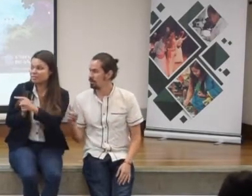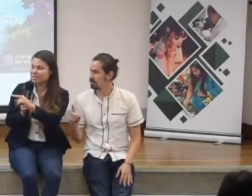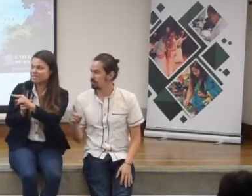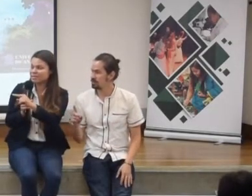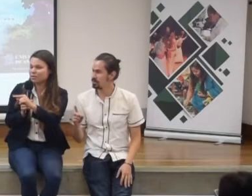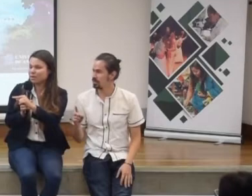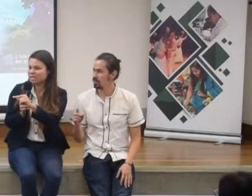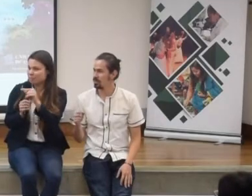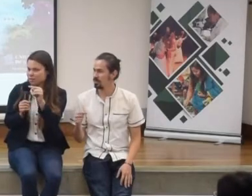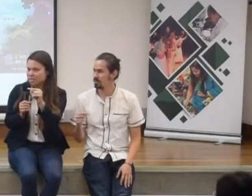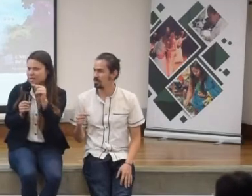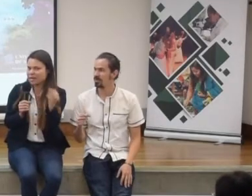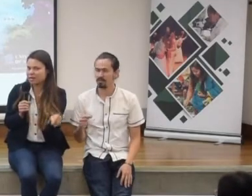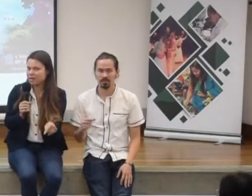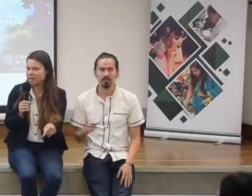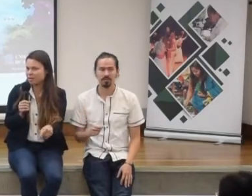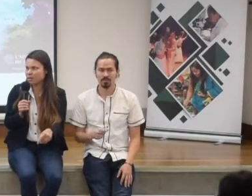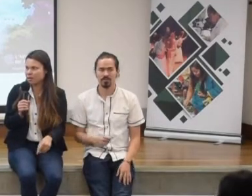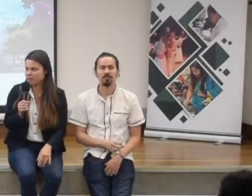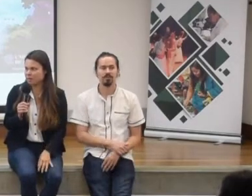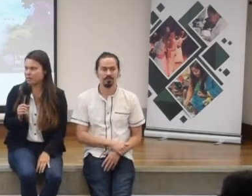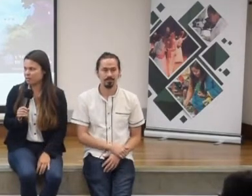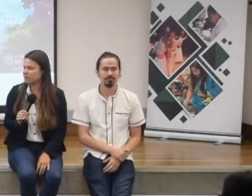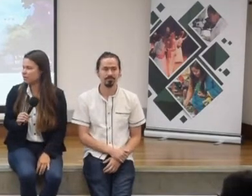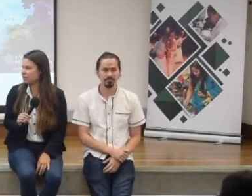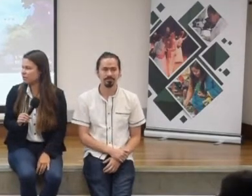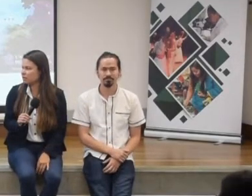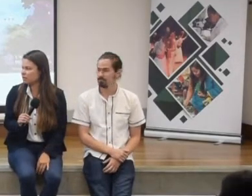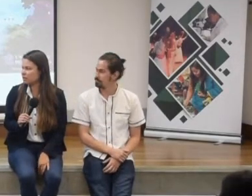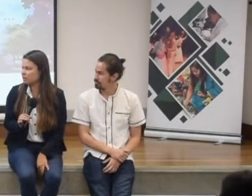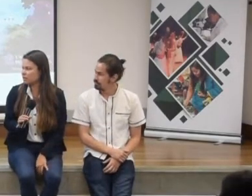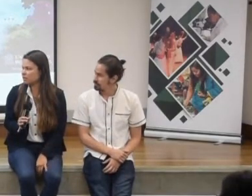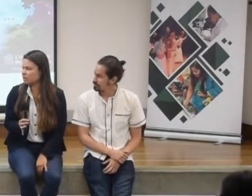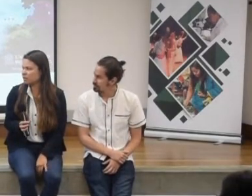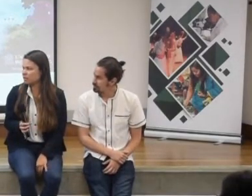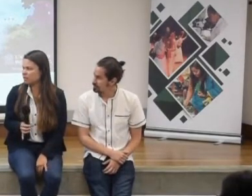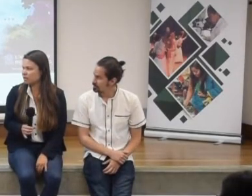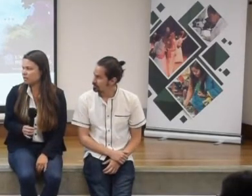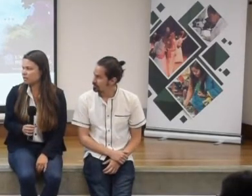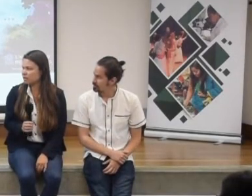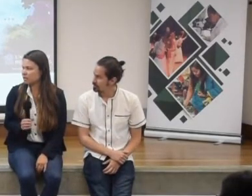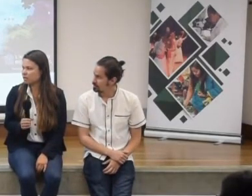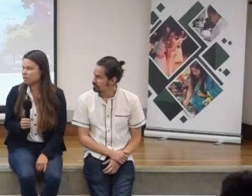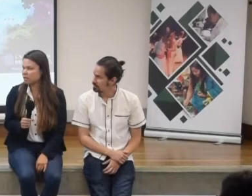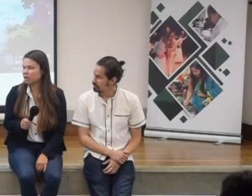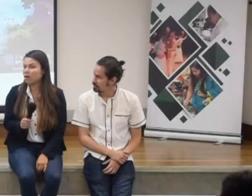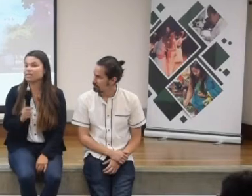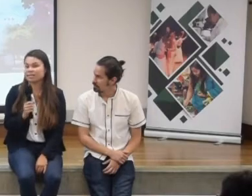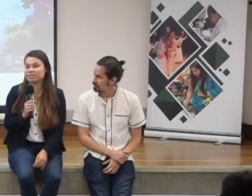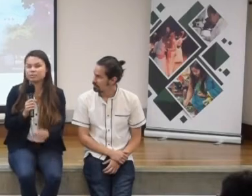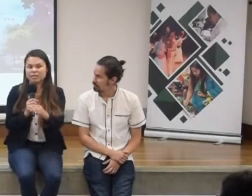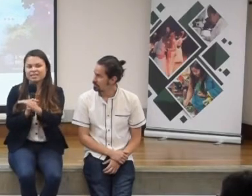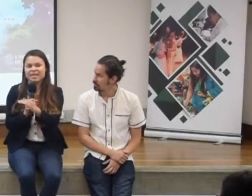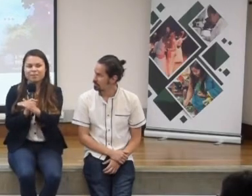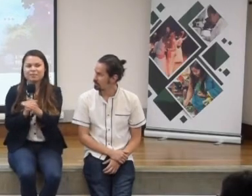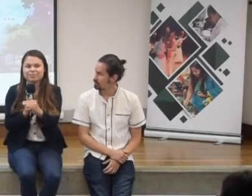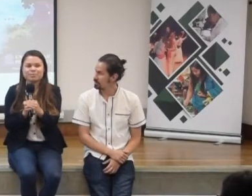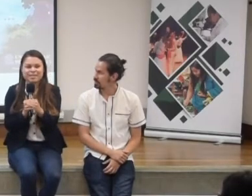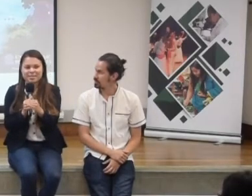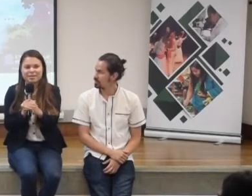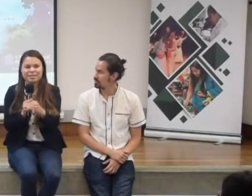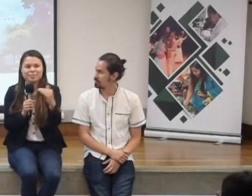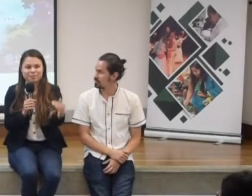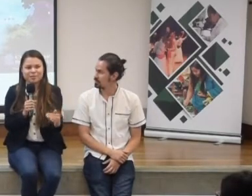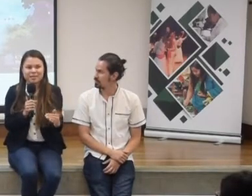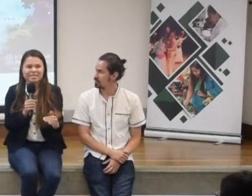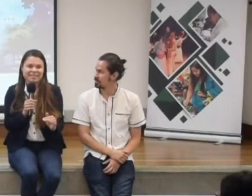No las fechas, sino las personas a cargo del tema. Pero yo quiero preguntarles si eso es viable. O sea, si